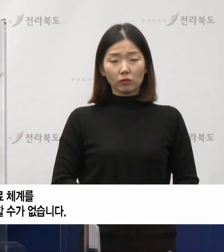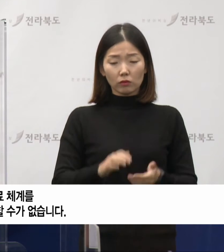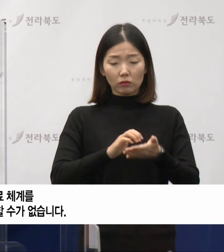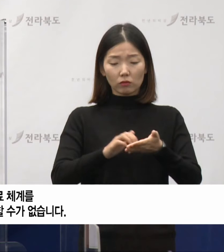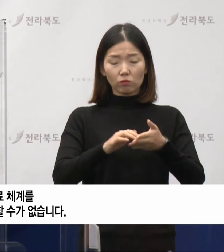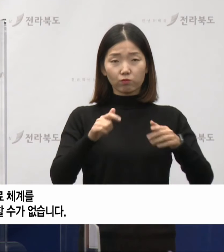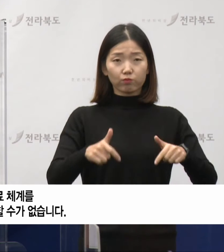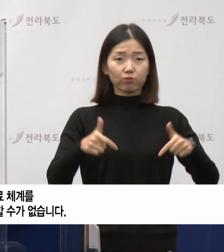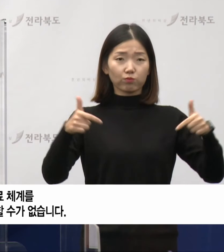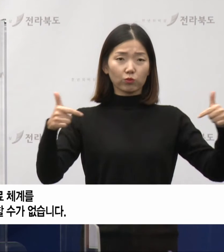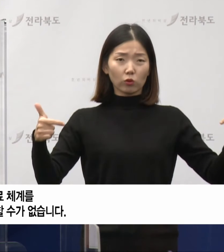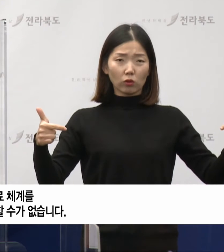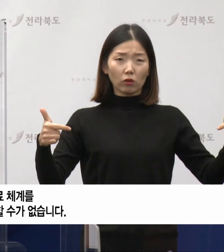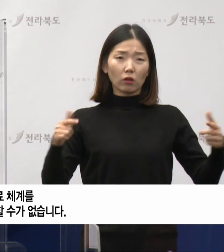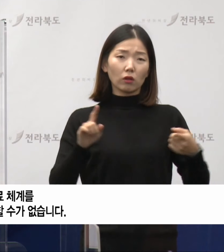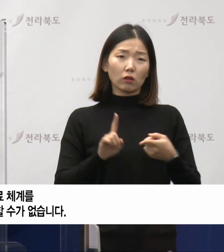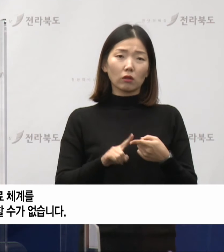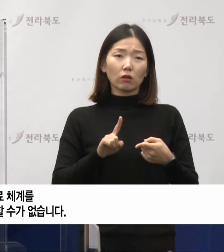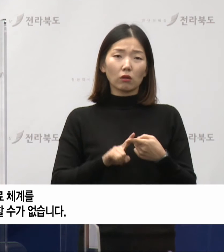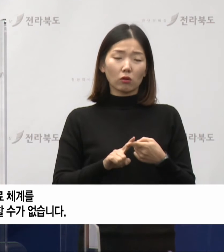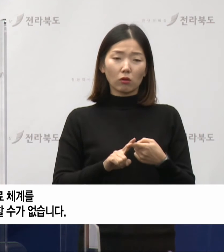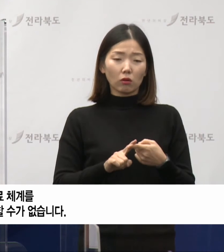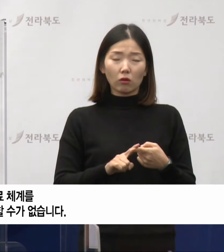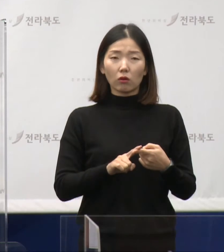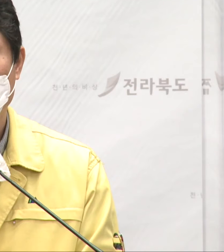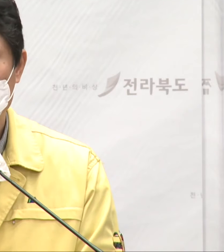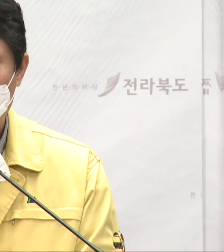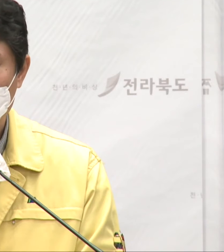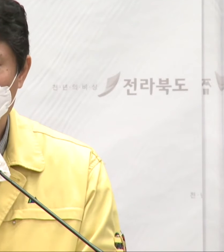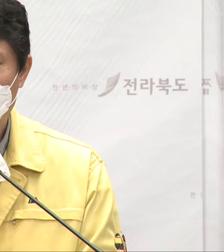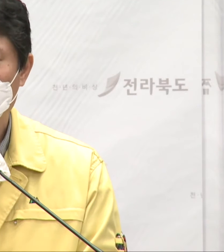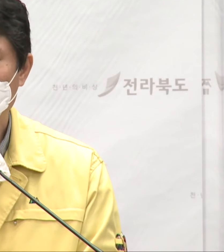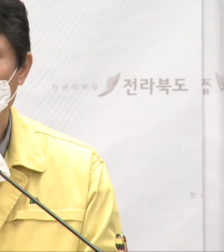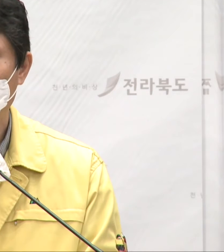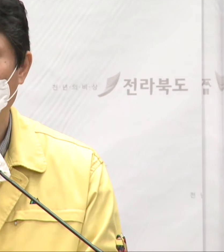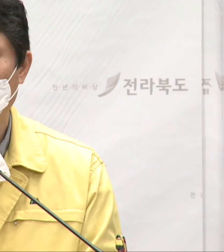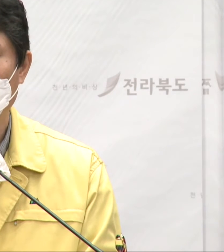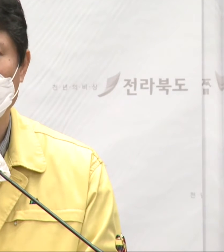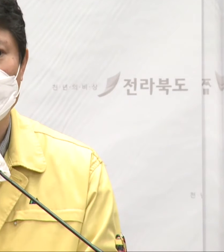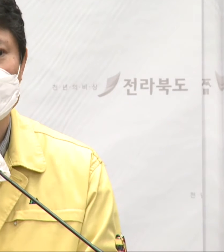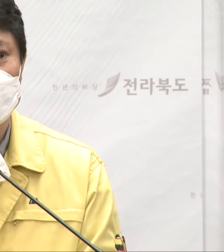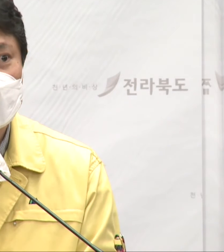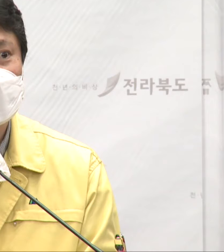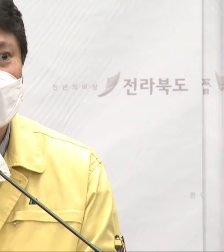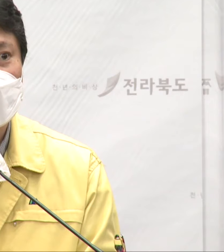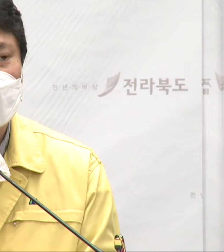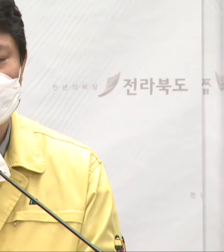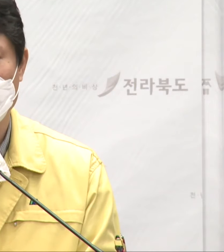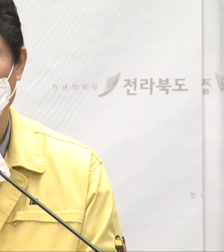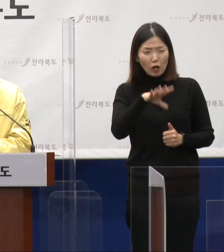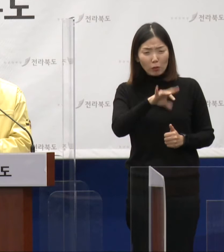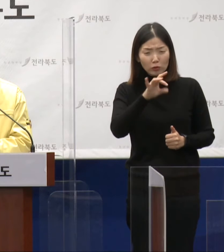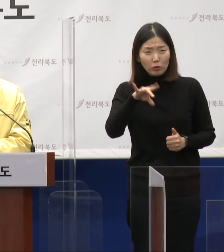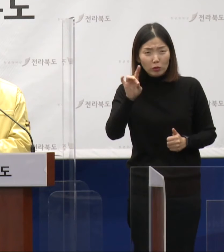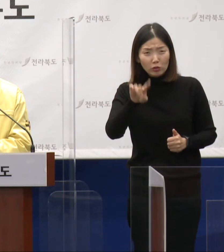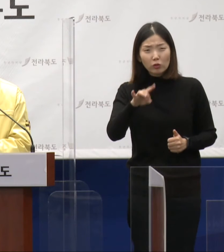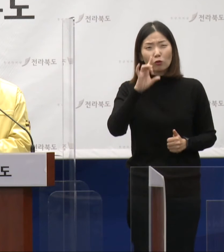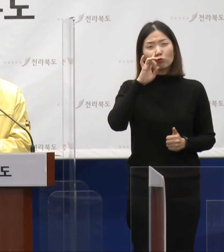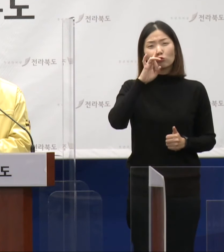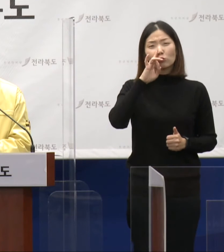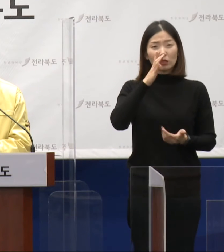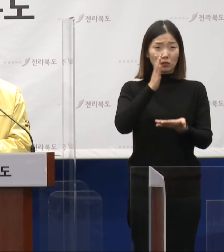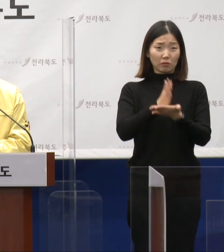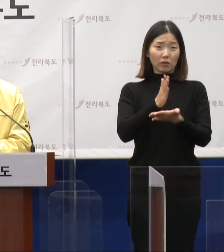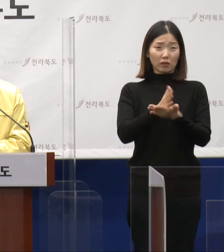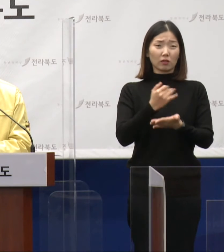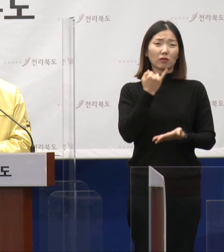숫자가 늘어나는 데는 감당을 할 수가 없습니다. 이날 브리핑에서는 공공의대 설립에 대한 강영석